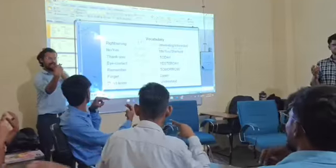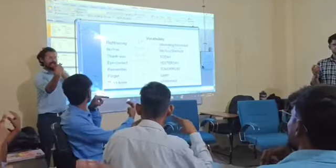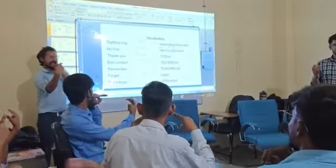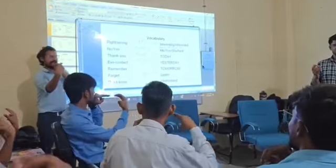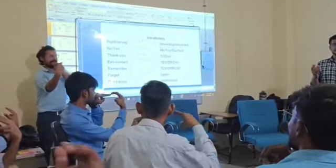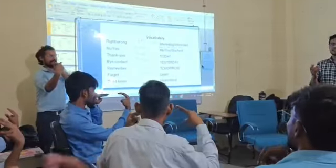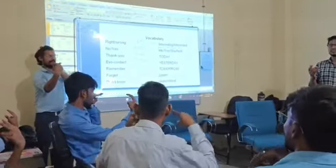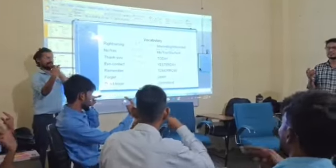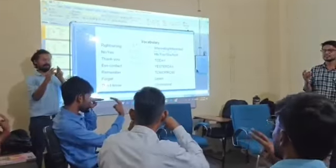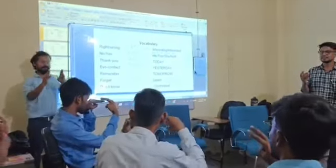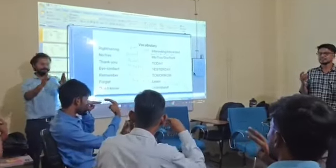ठीक है।